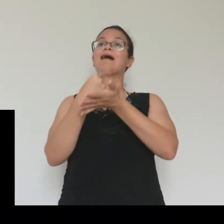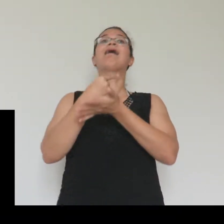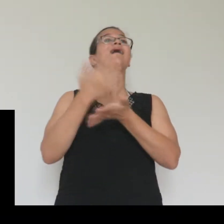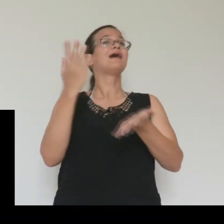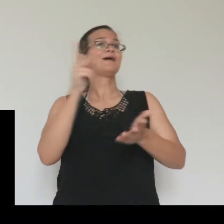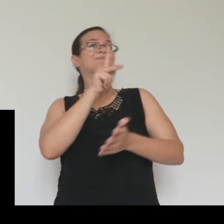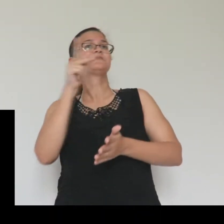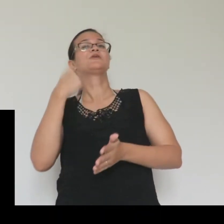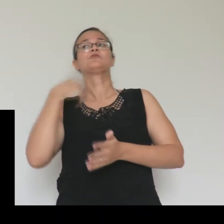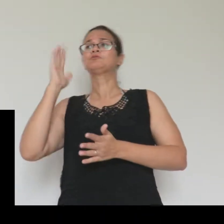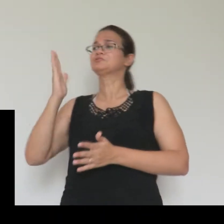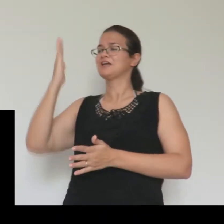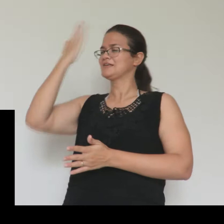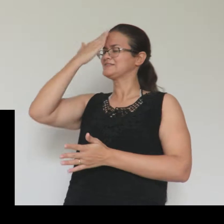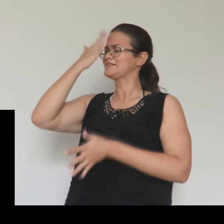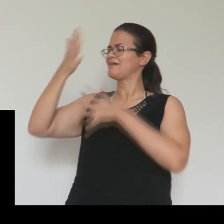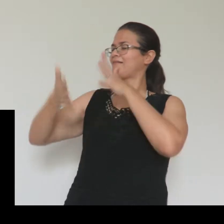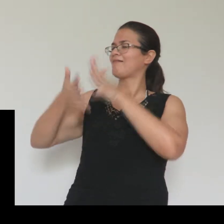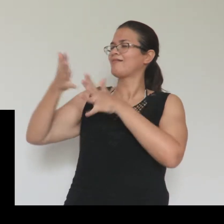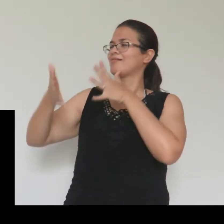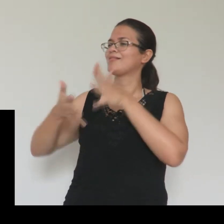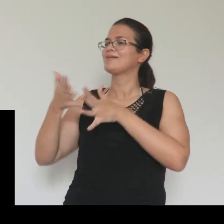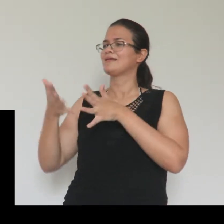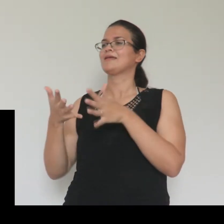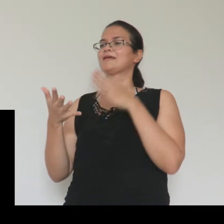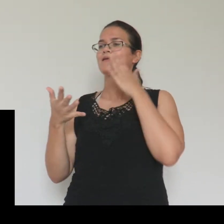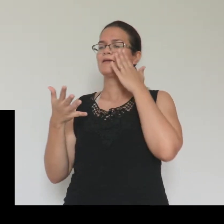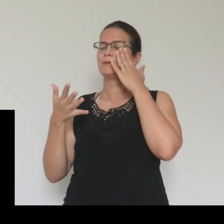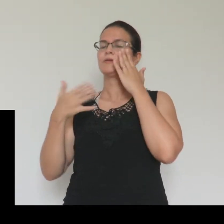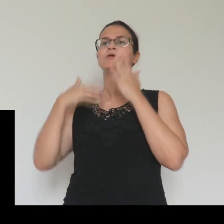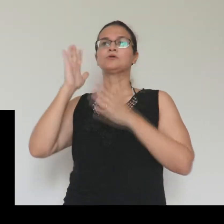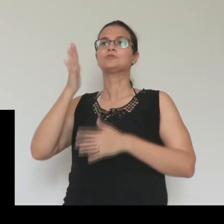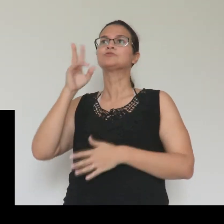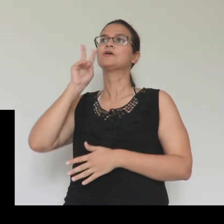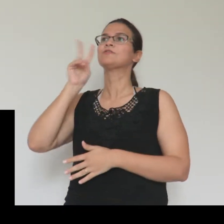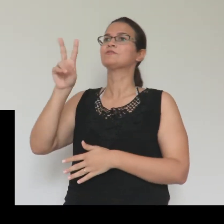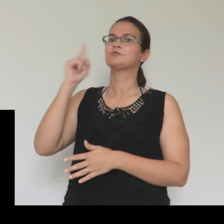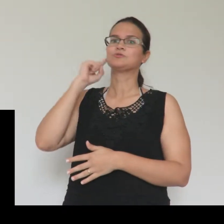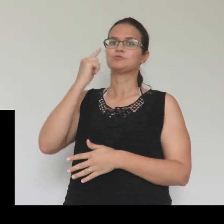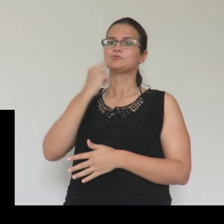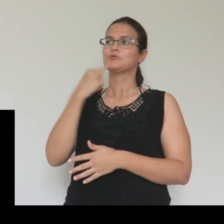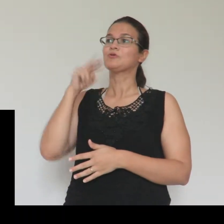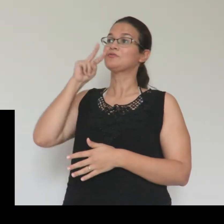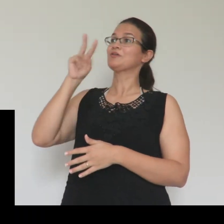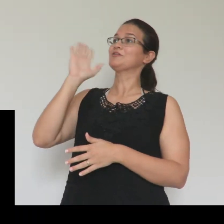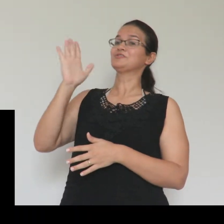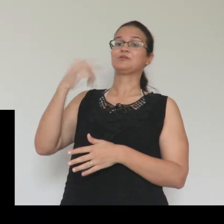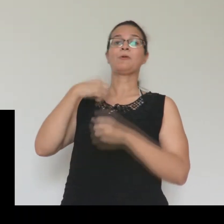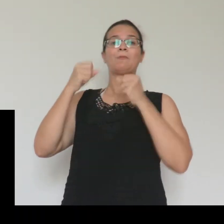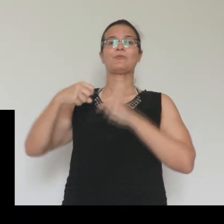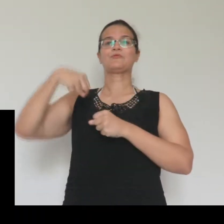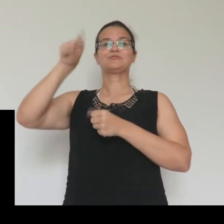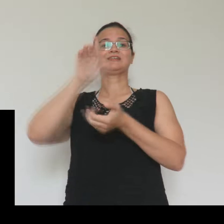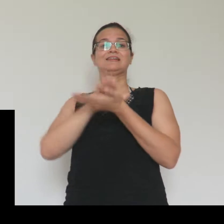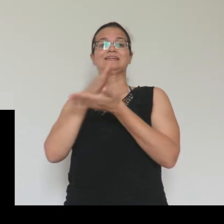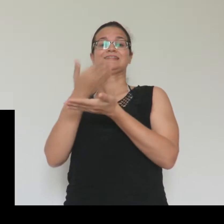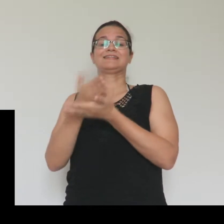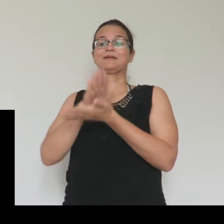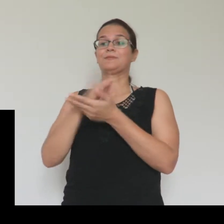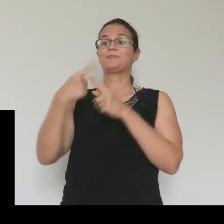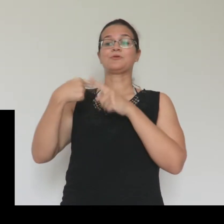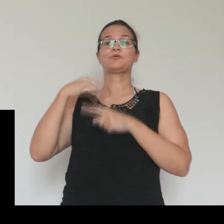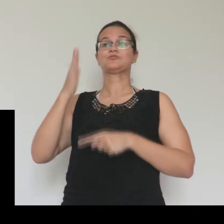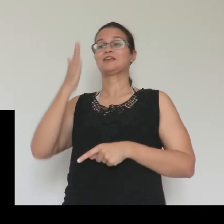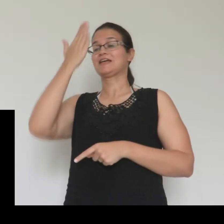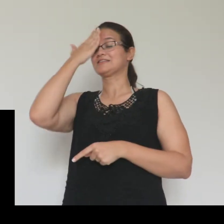professor, eu já sei Libras. Já ouvi absurdos de pessoas falarem que já pode ser até intérprete. Mas como